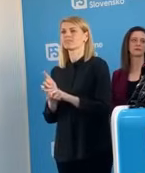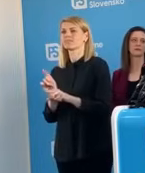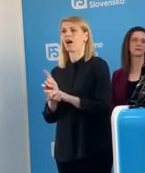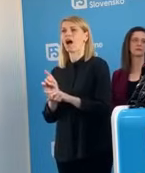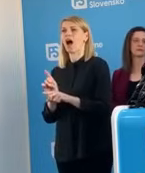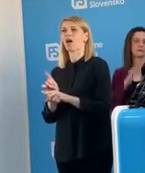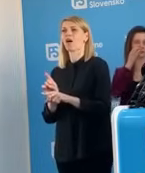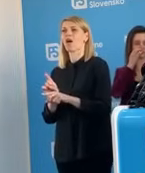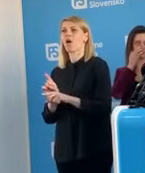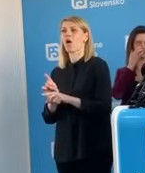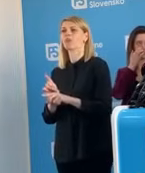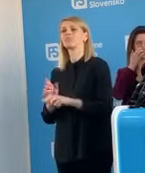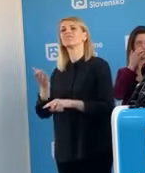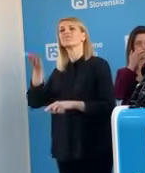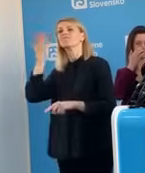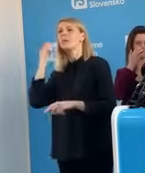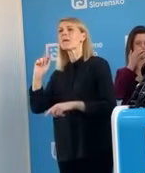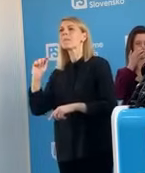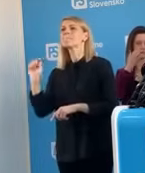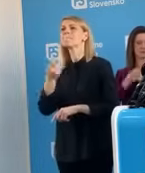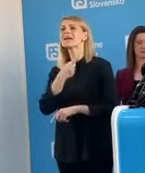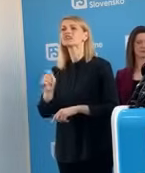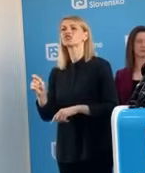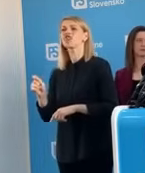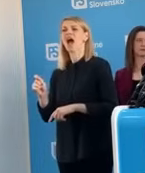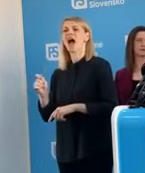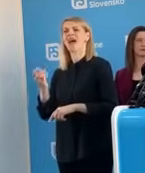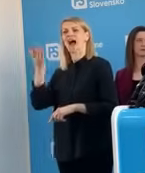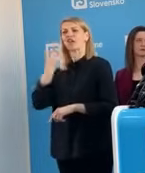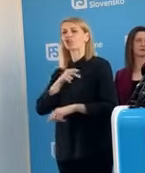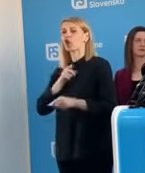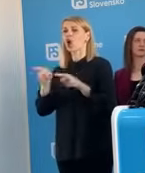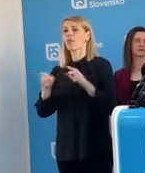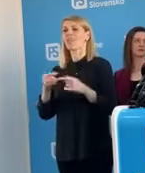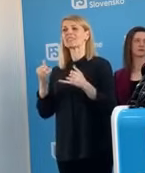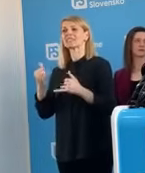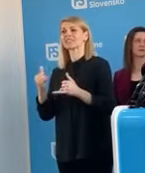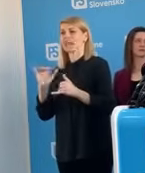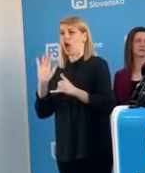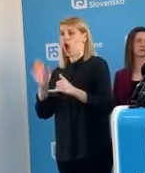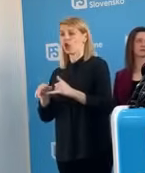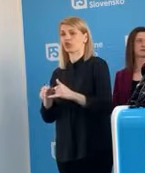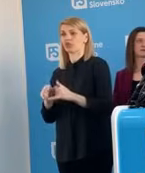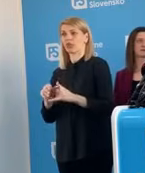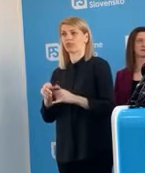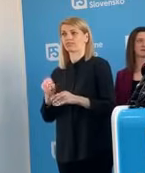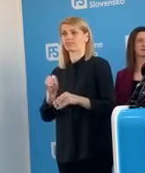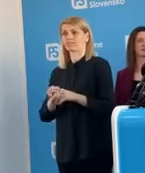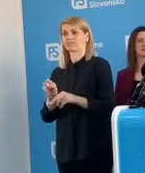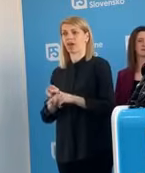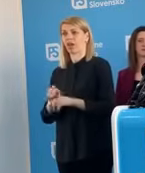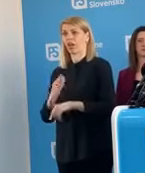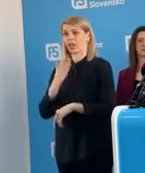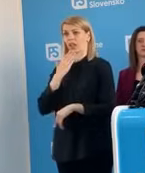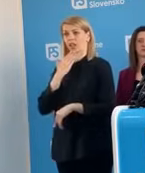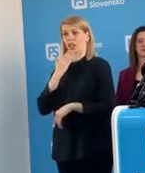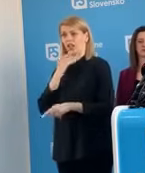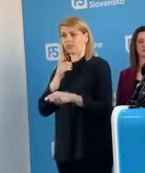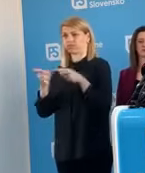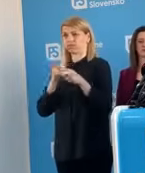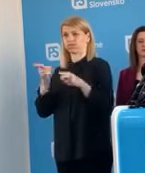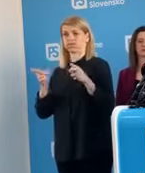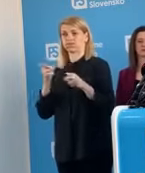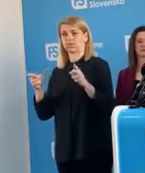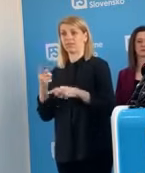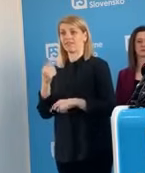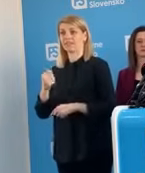ako Vladimír Mečiar v tom, ako hádzať zodpovednosť na niekoho iného. A dokonca sa mi zdá, že už je lepší ako deti